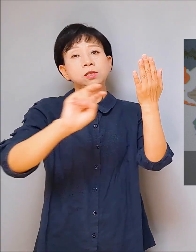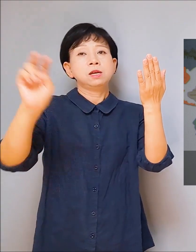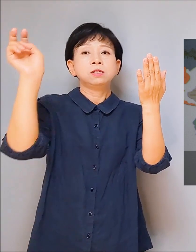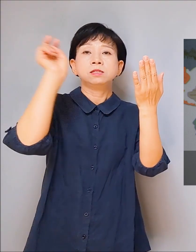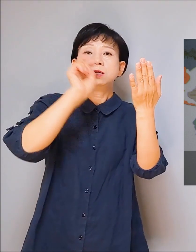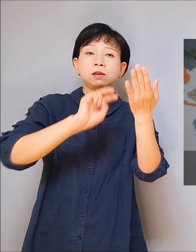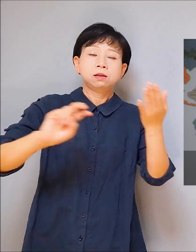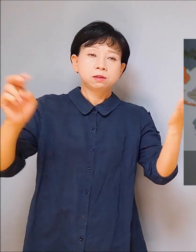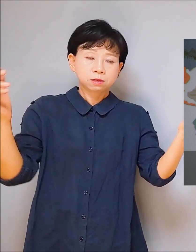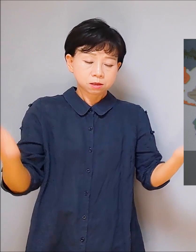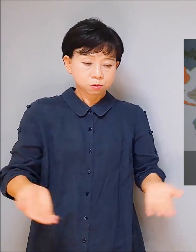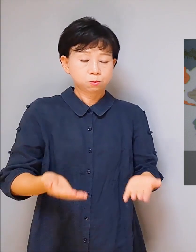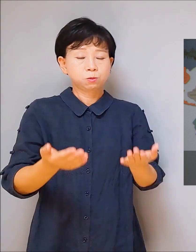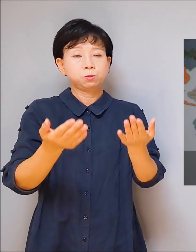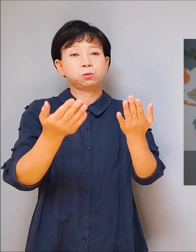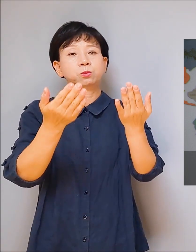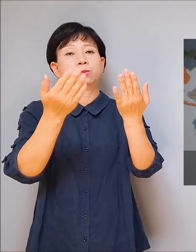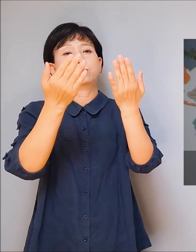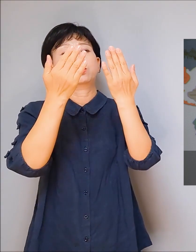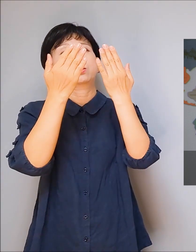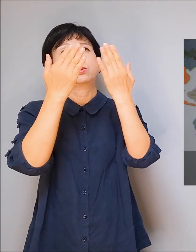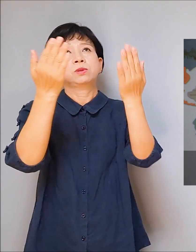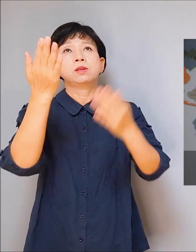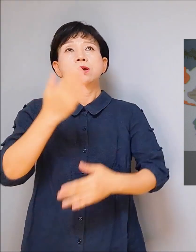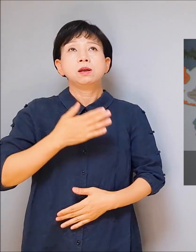영원히 찬양해요.